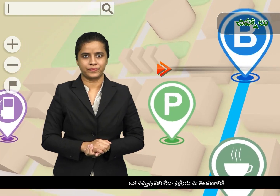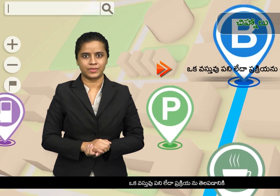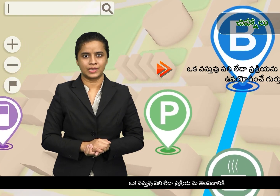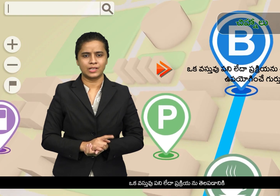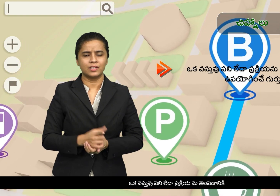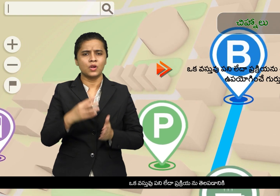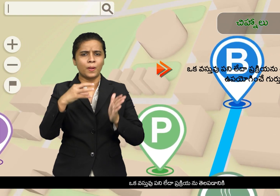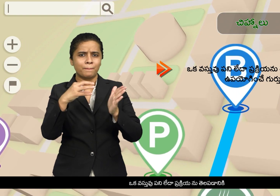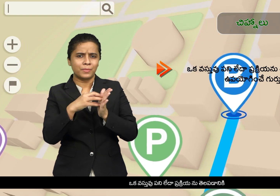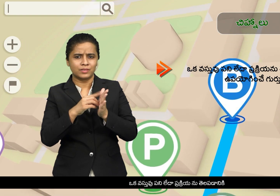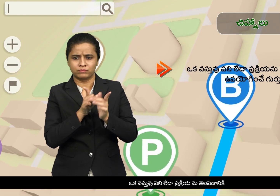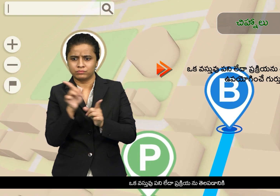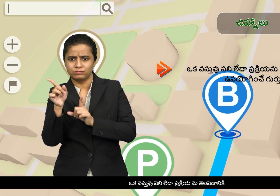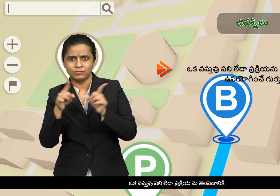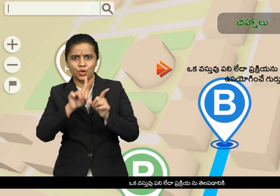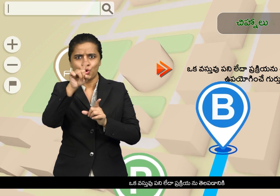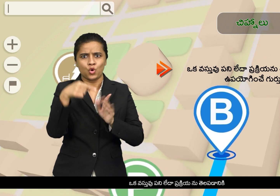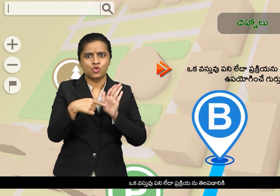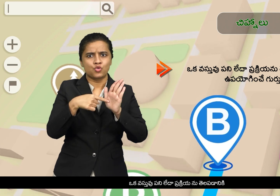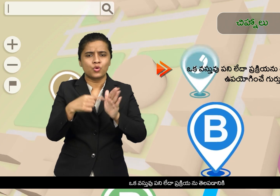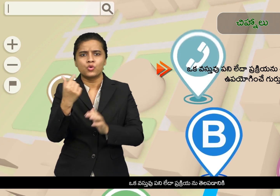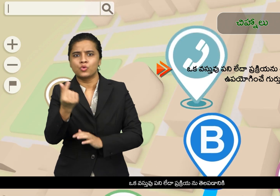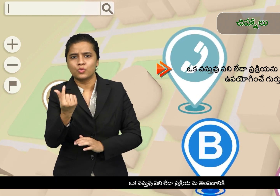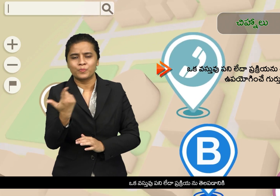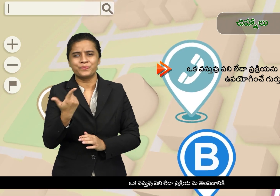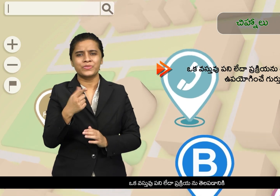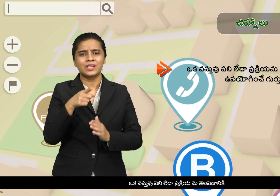ఒక వస్తువు పని లేదా ప్రక్రియను తెలపడానికి